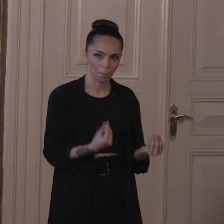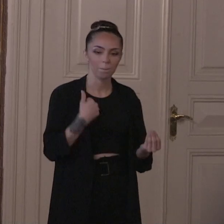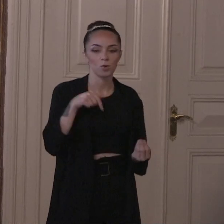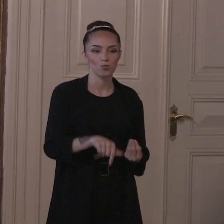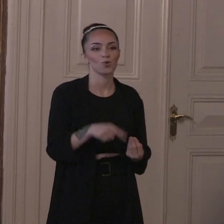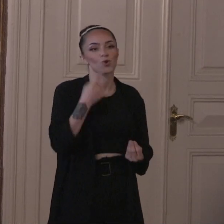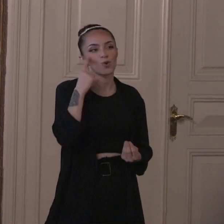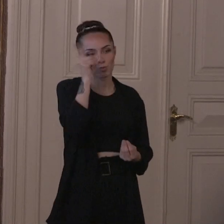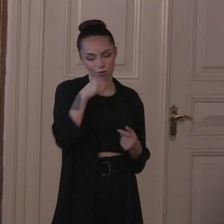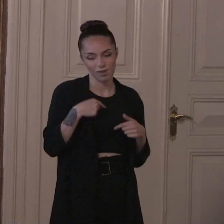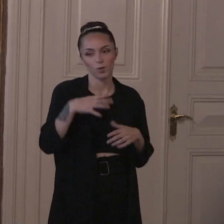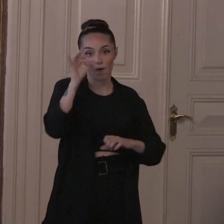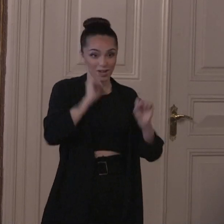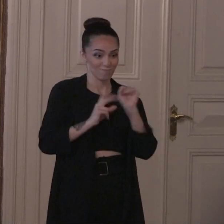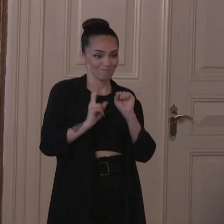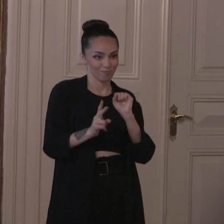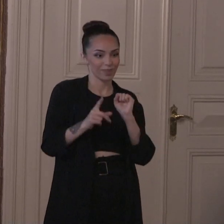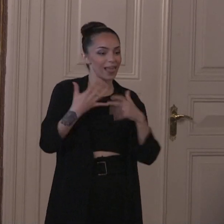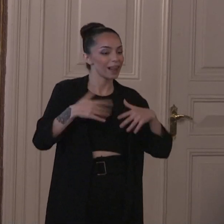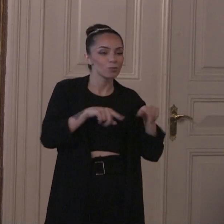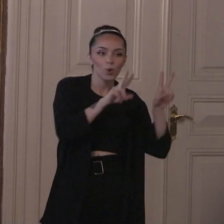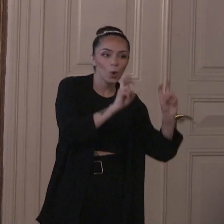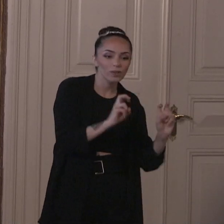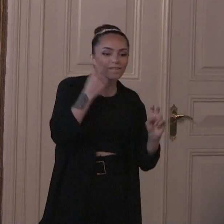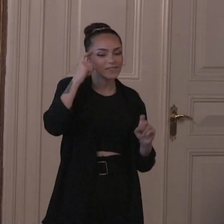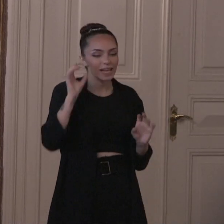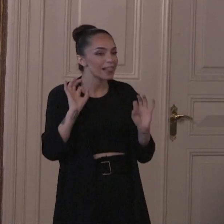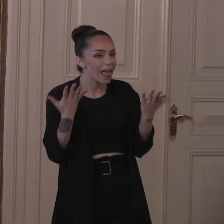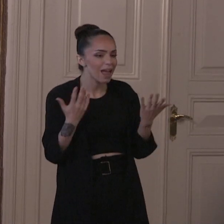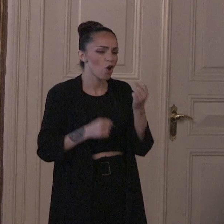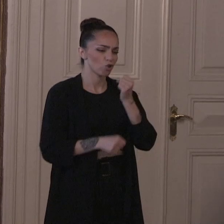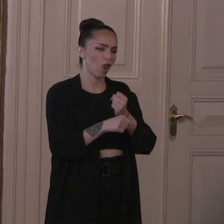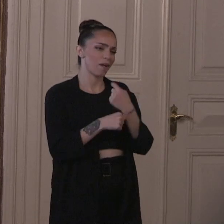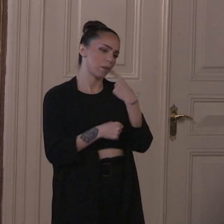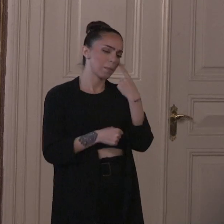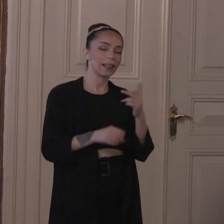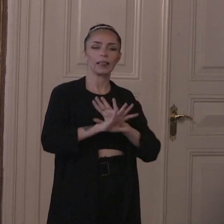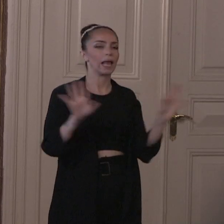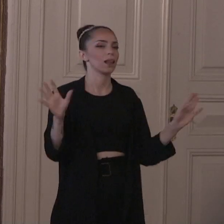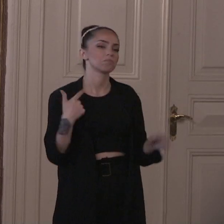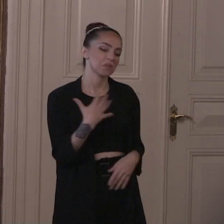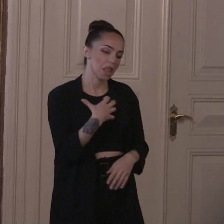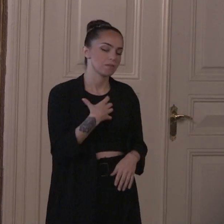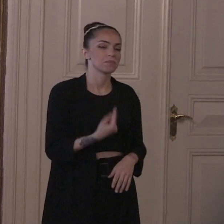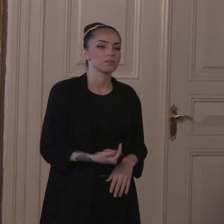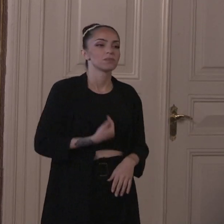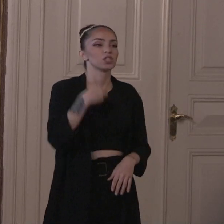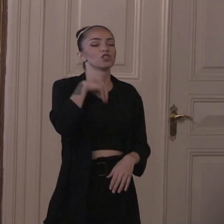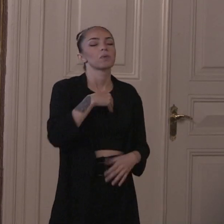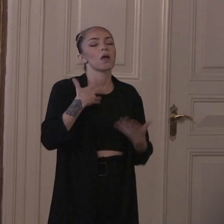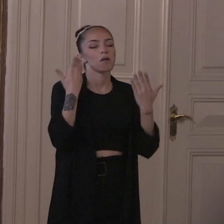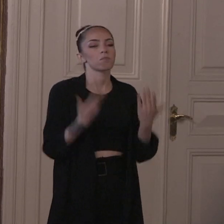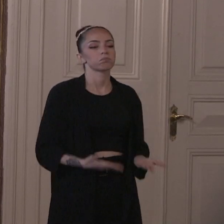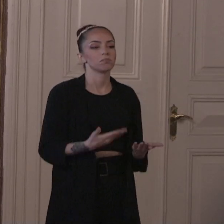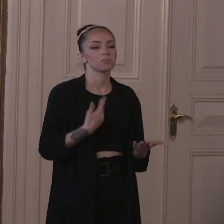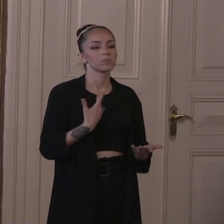üniversitemizin engellilik konusunda yaklaşımının bir görevden daha çok benimsenmiş, içselleştirilmiş